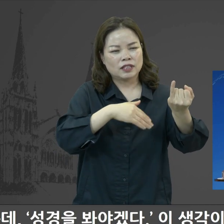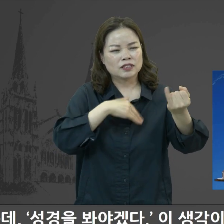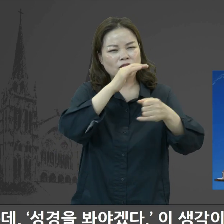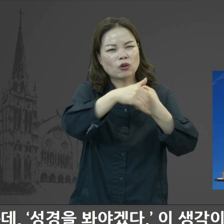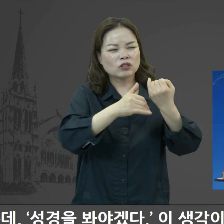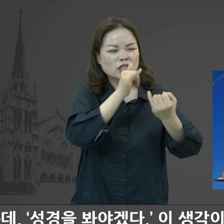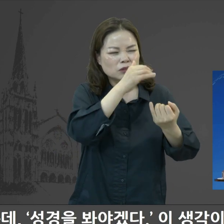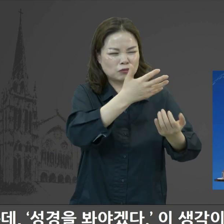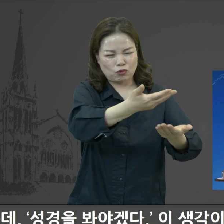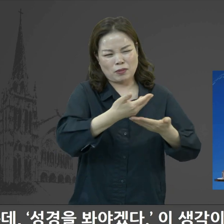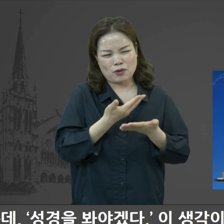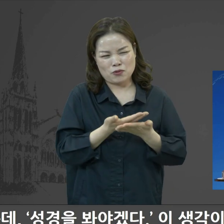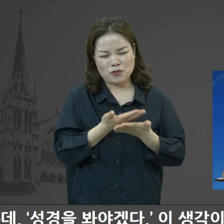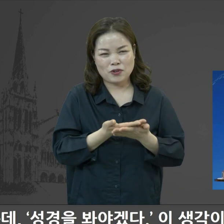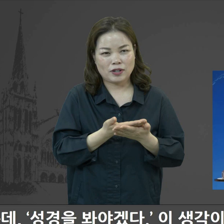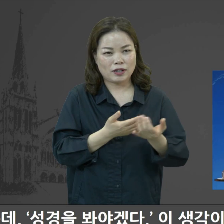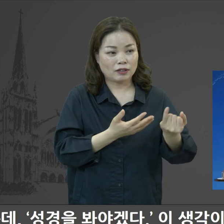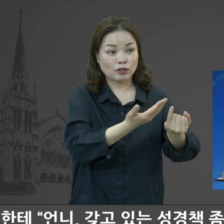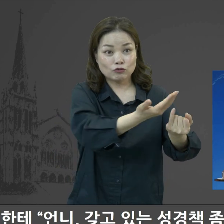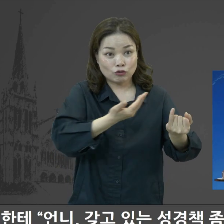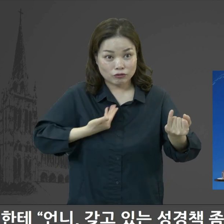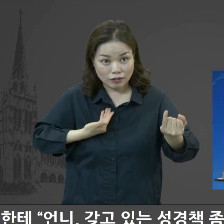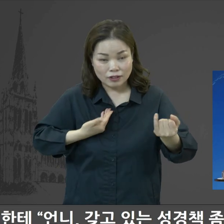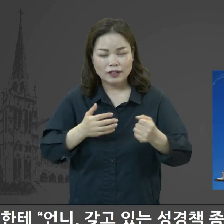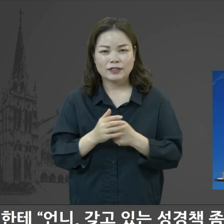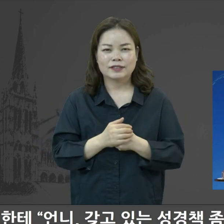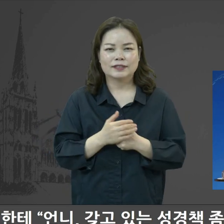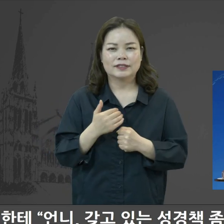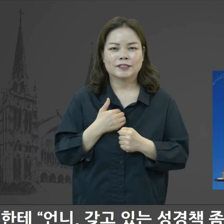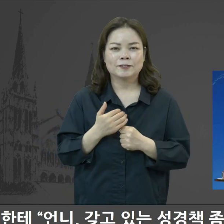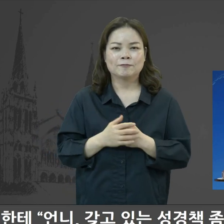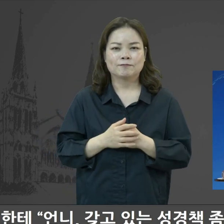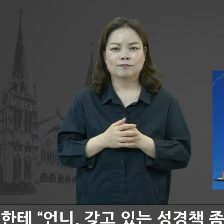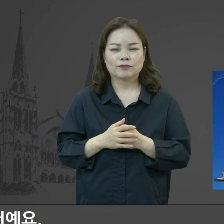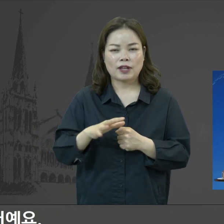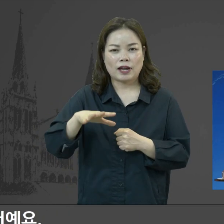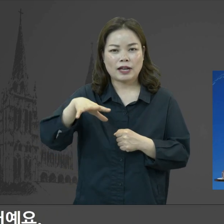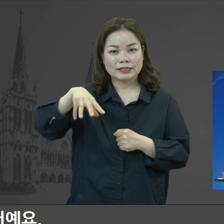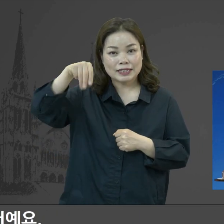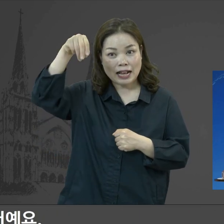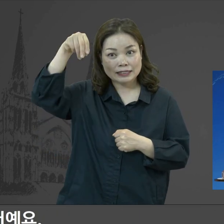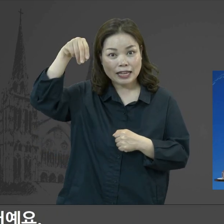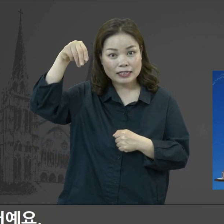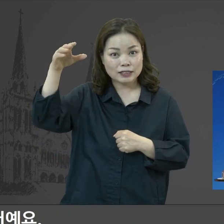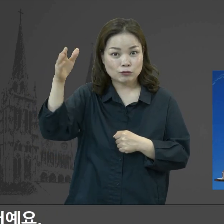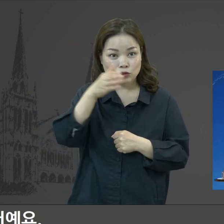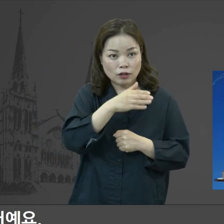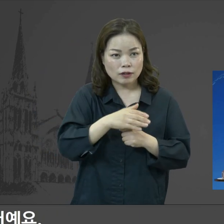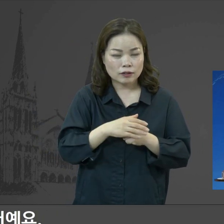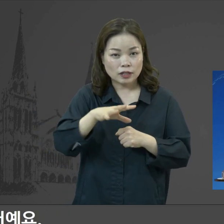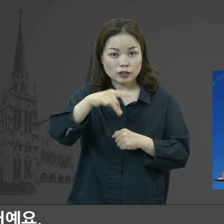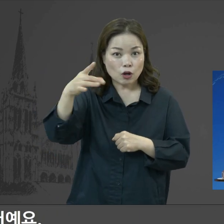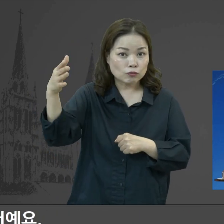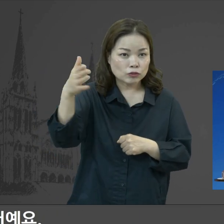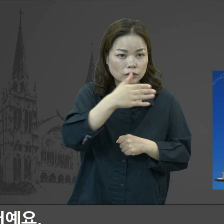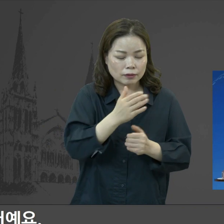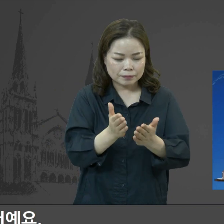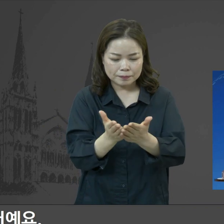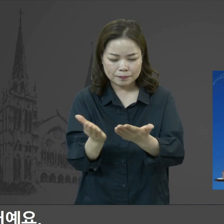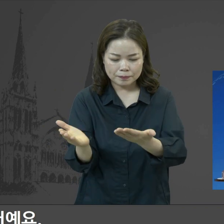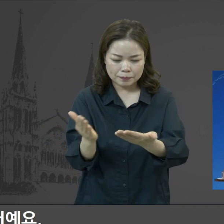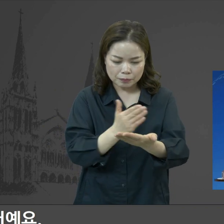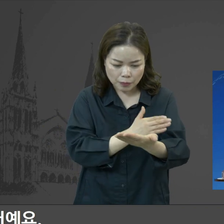있는 성경책 좀 줘봐요. 그랬더니 언니가 주는 거예요. 그래서 제가 창세기부터 그냥 처음부터 그냥 이렇게 딱